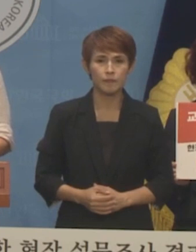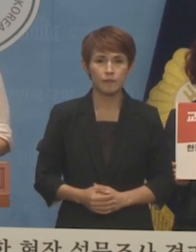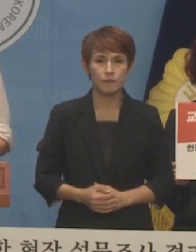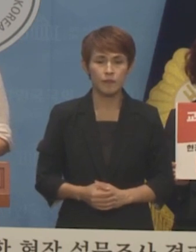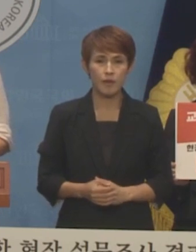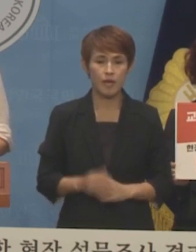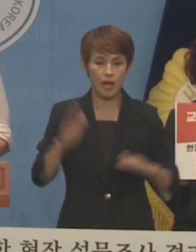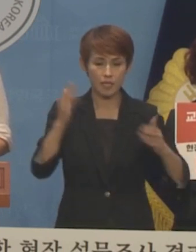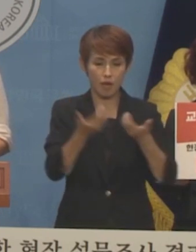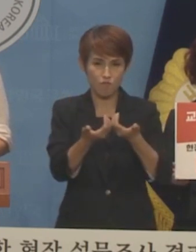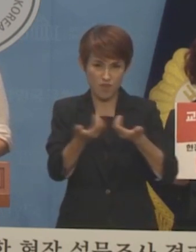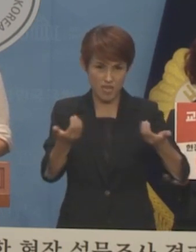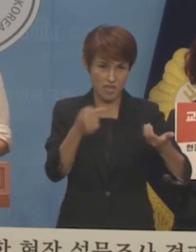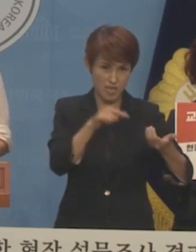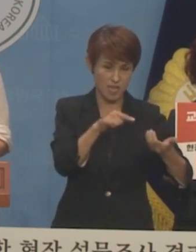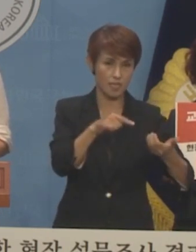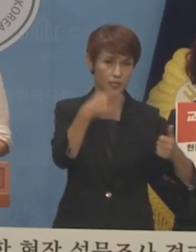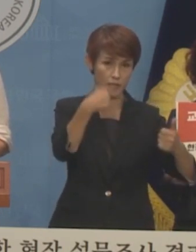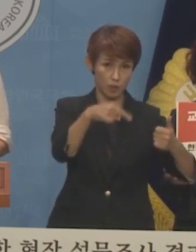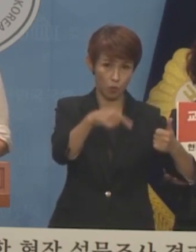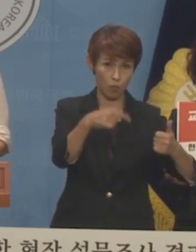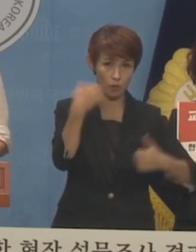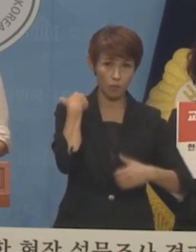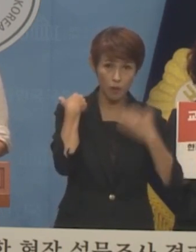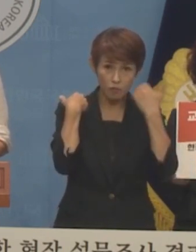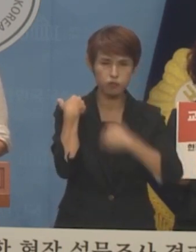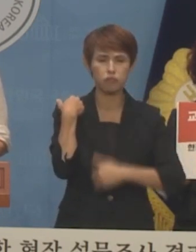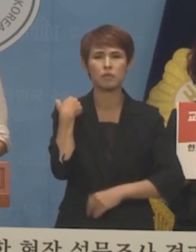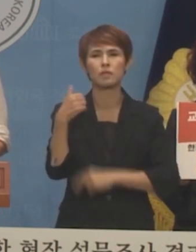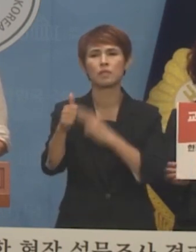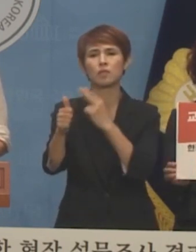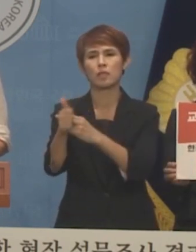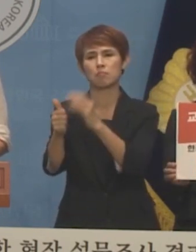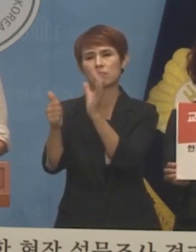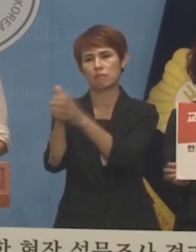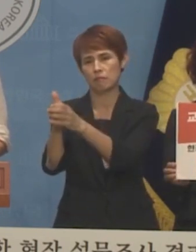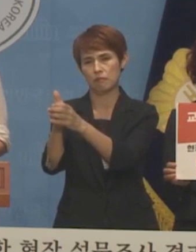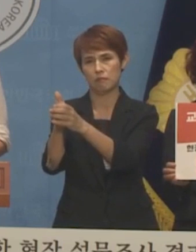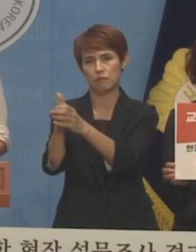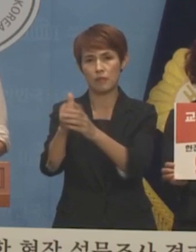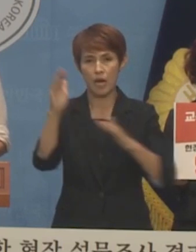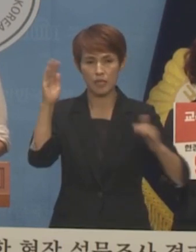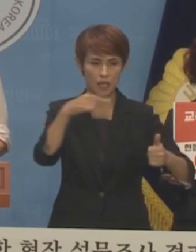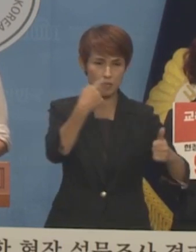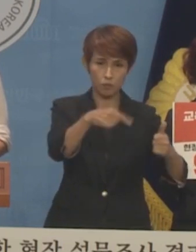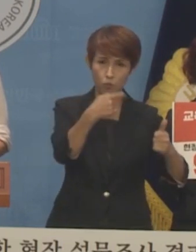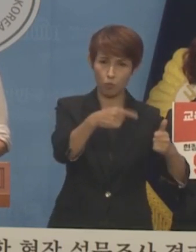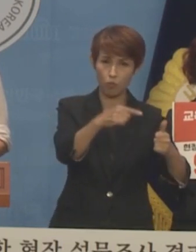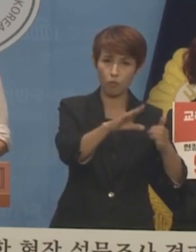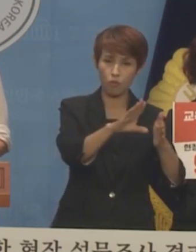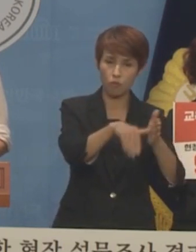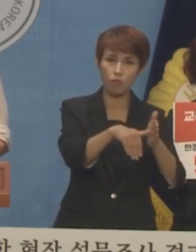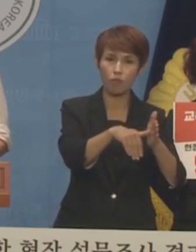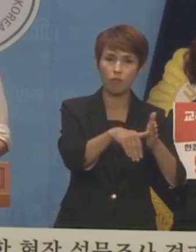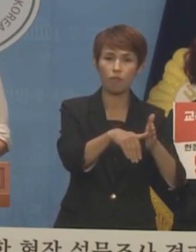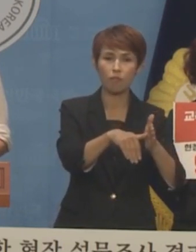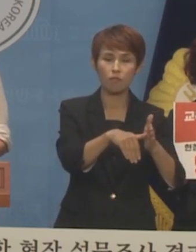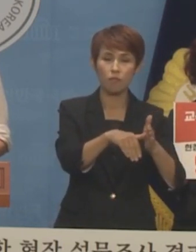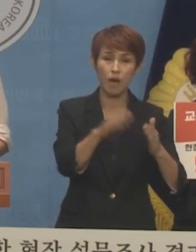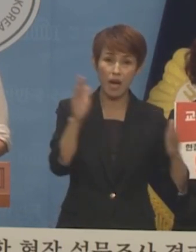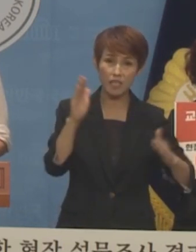분리 학생에 대한 인솔과 지도는 오롯이 교사들이 책임을 지고 있으며 학생 지도에 있어 학생들은